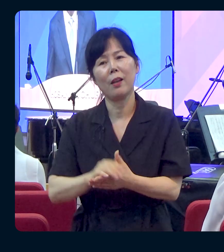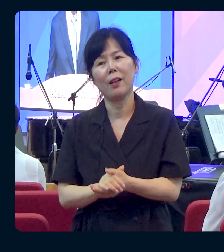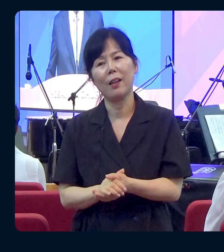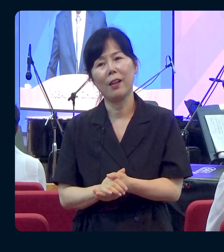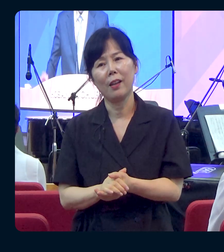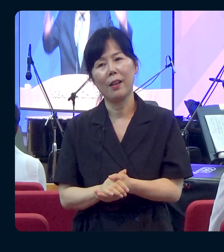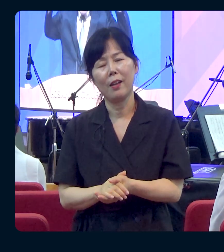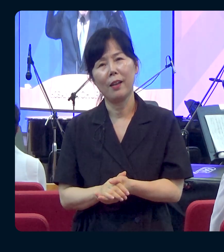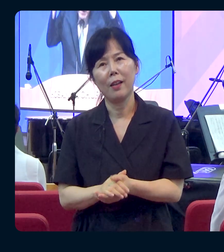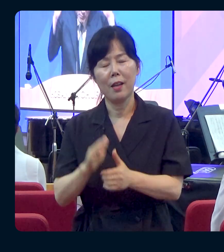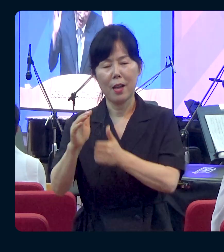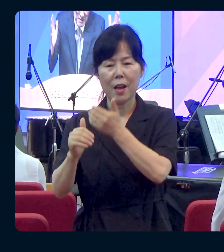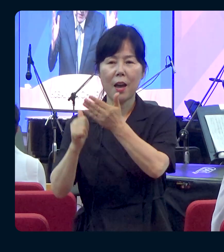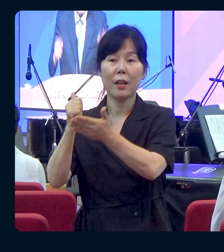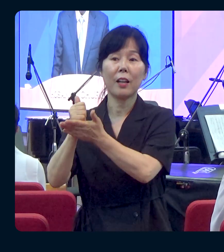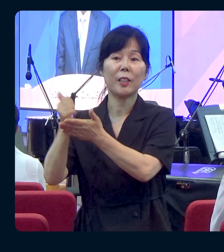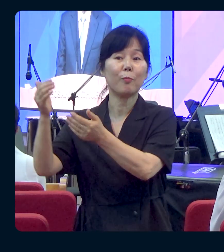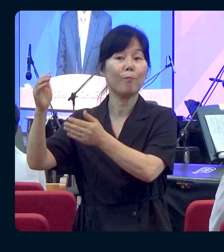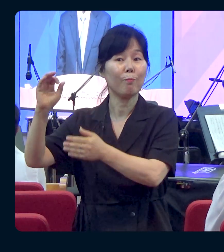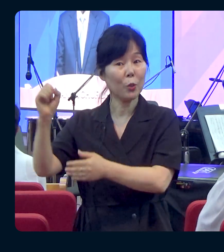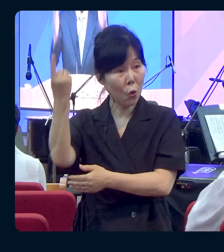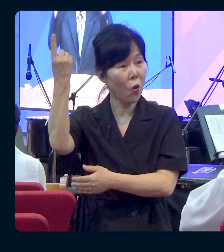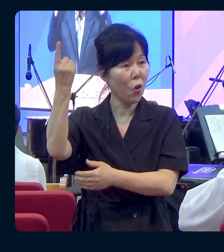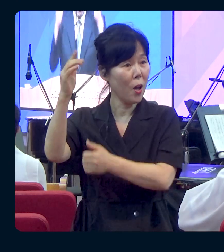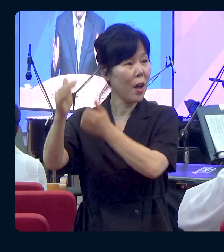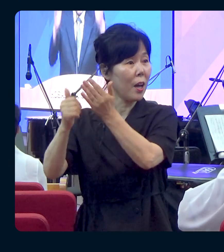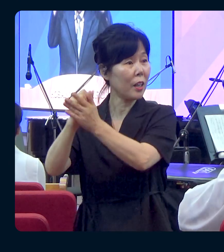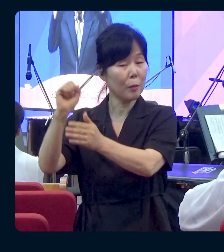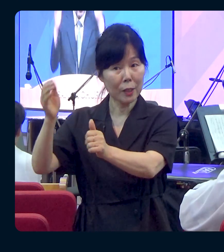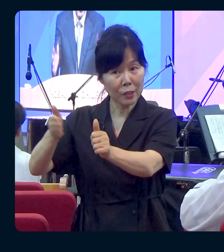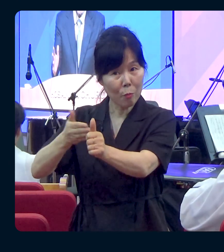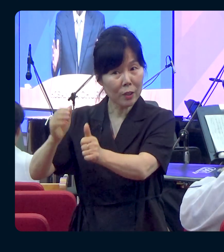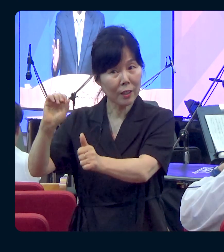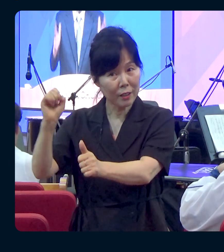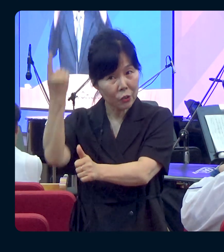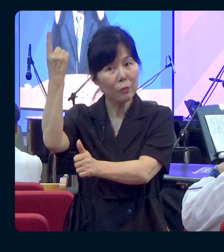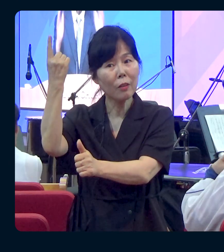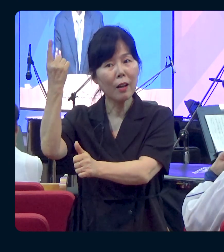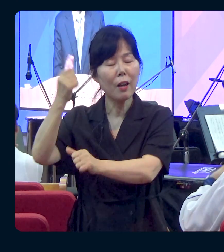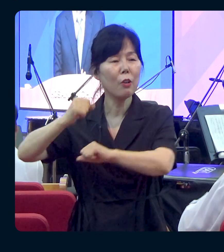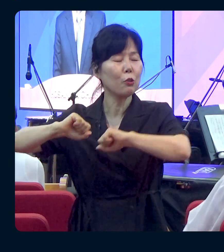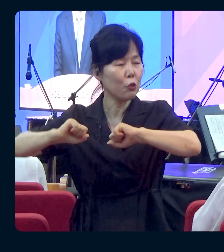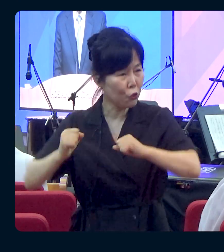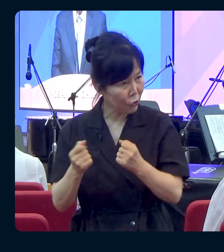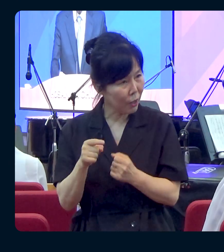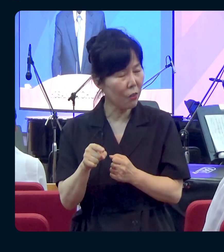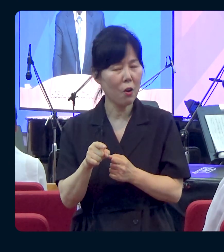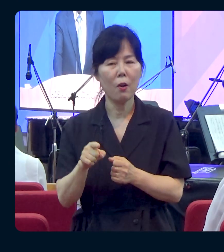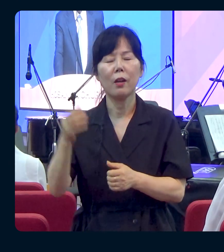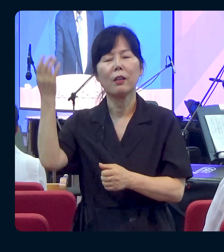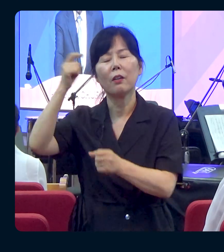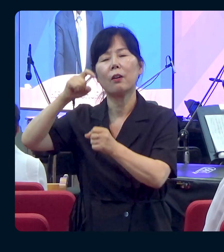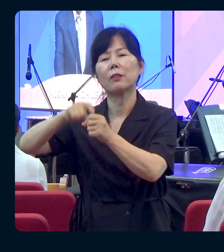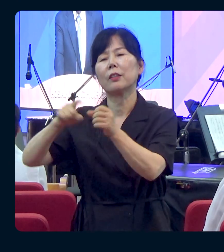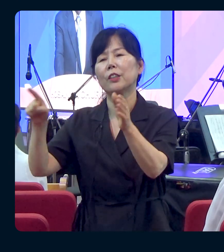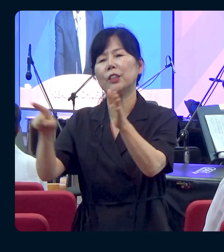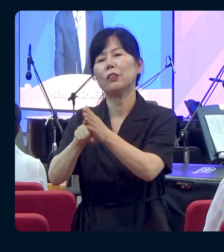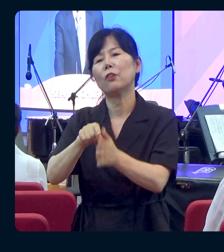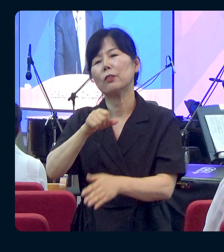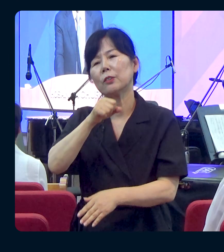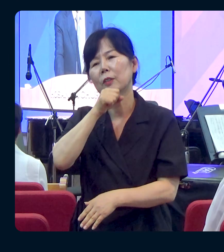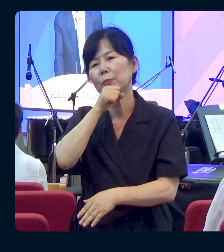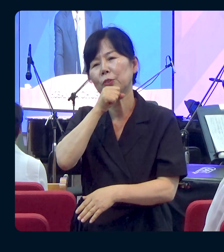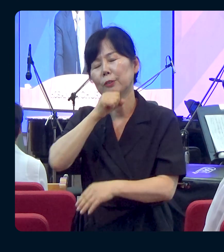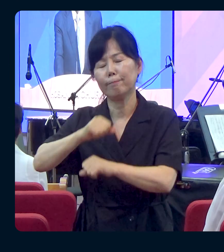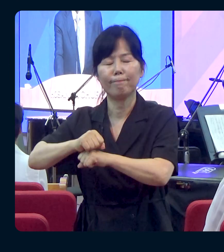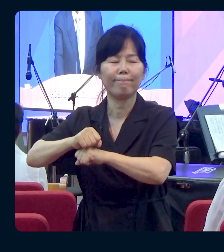높습니다. 자, 이런 여러 가지 하나님 때문에 한 것, 하나님의 그 섭리에 순종한